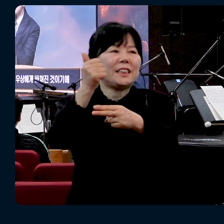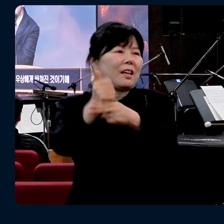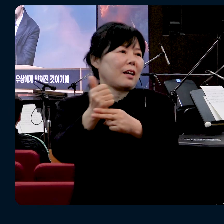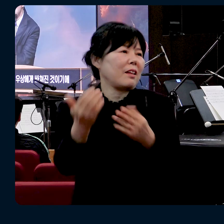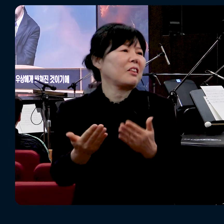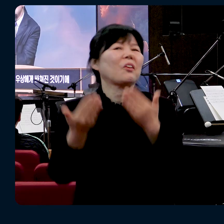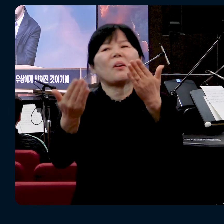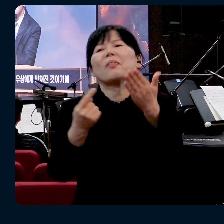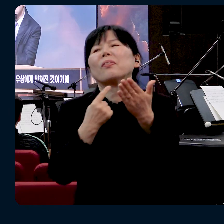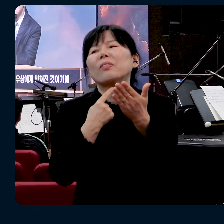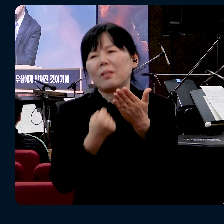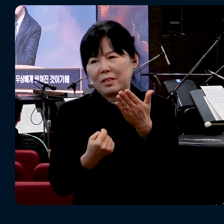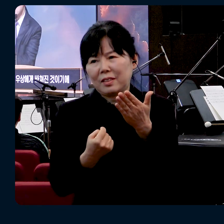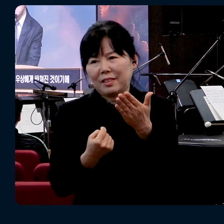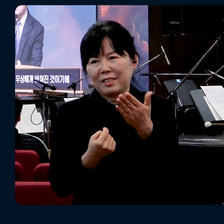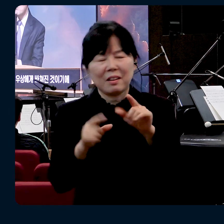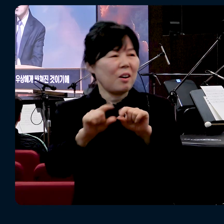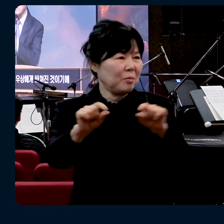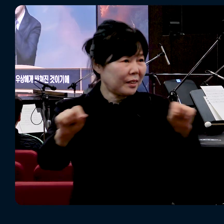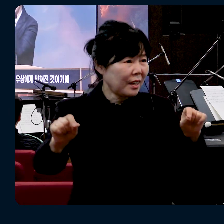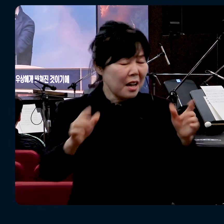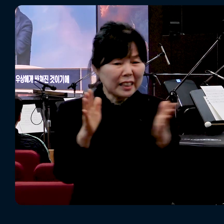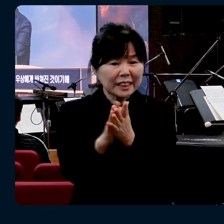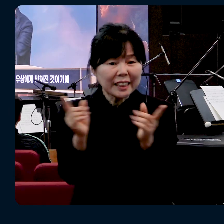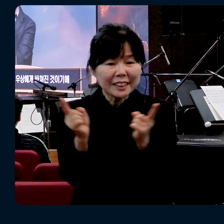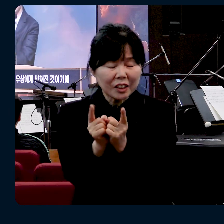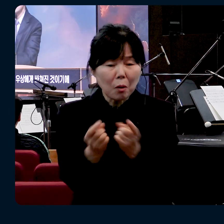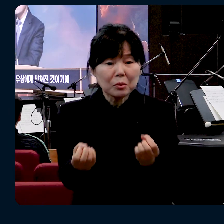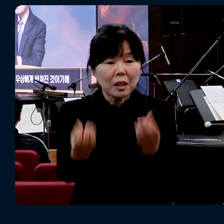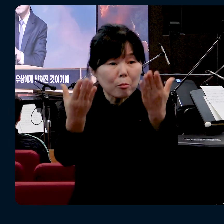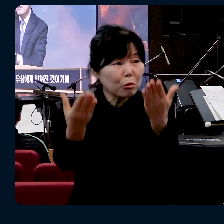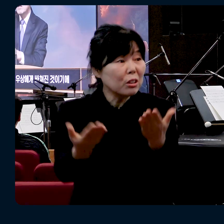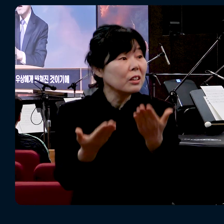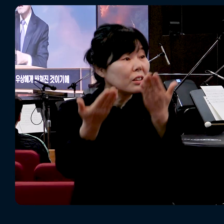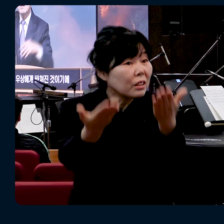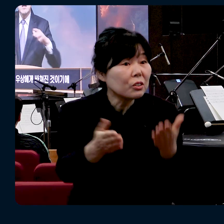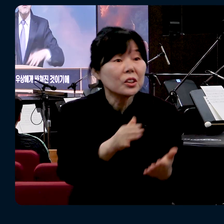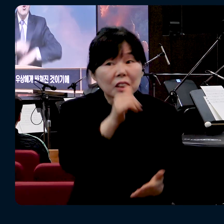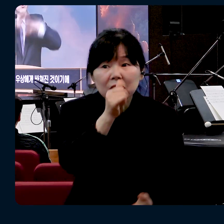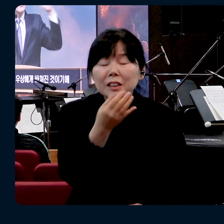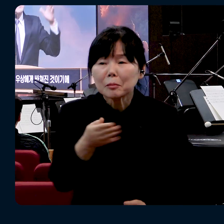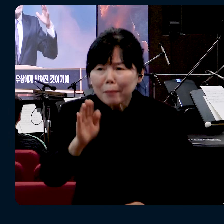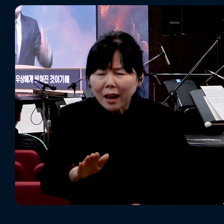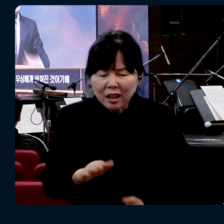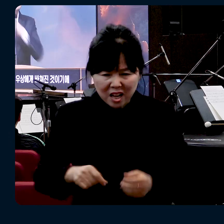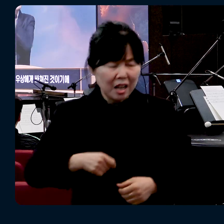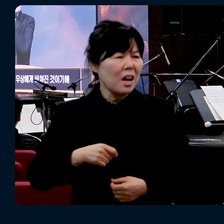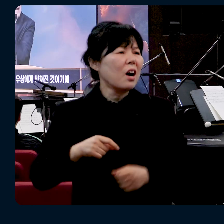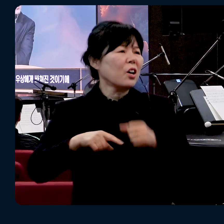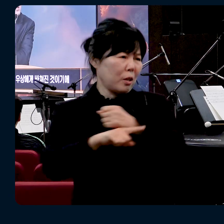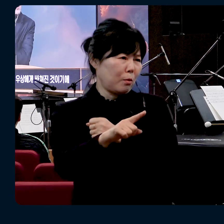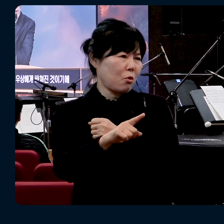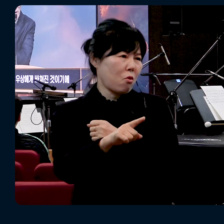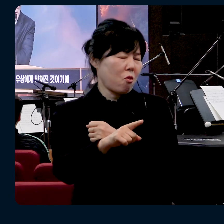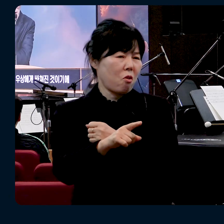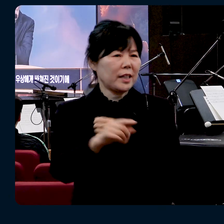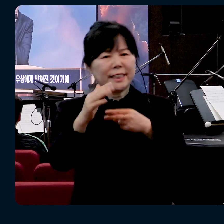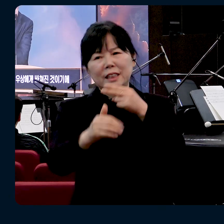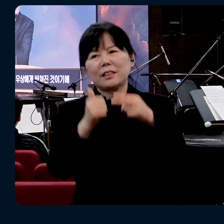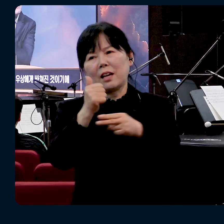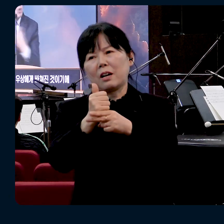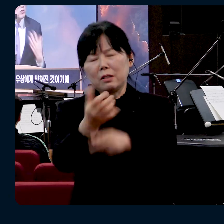다 바쳐진 겁니다. 예, 직접 뭐 갖다가 제물을 받지 않아도 의미상 그 모든 것은 다 신에게 바쳐진